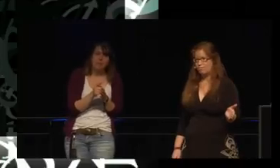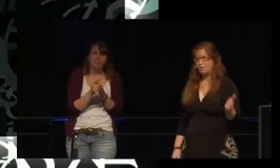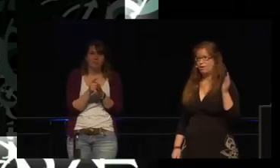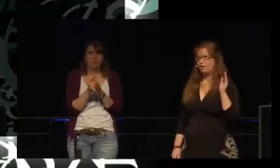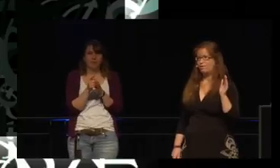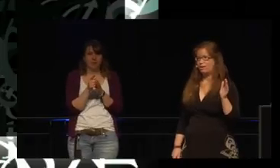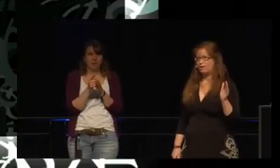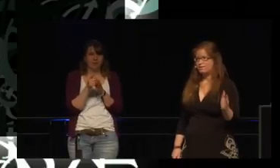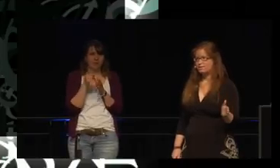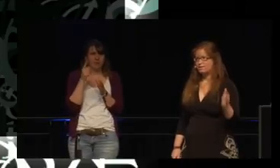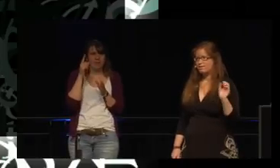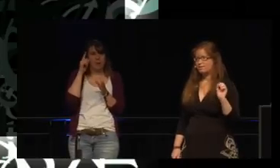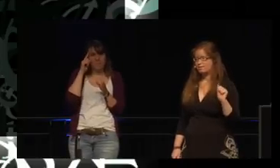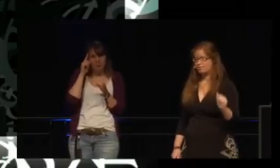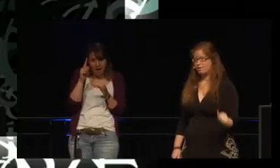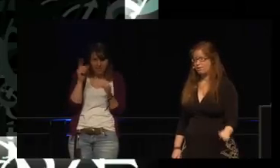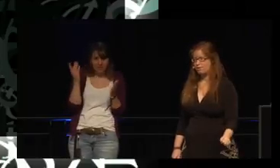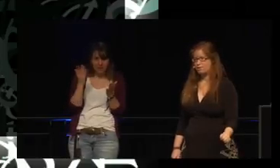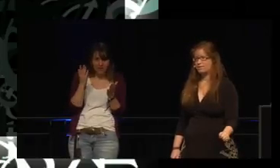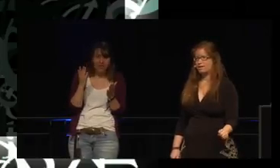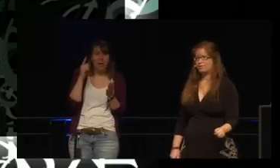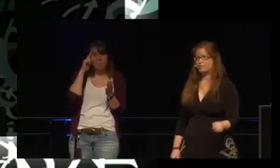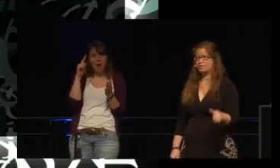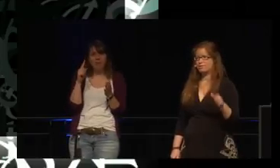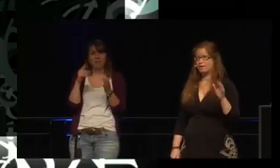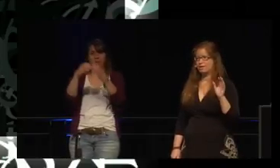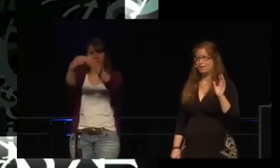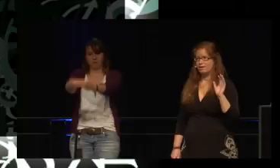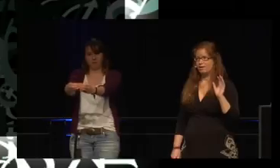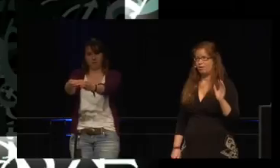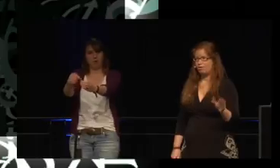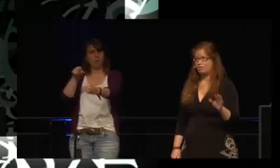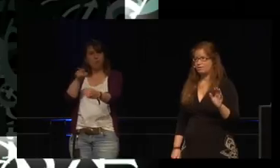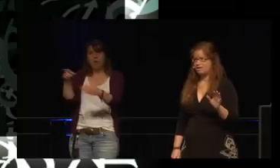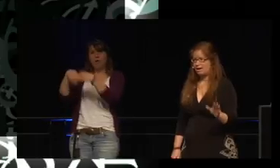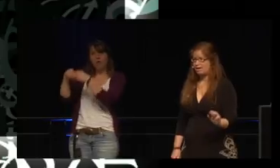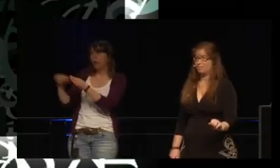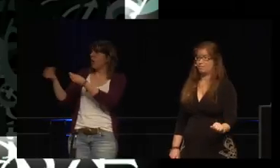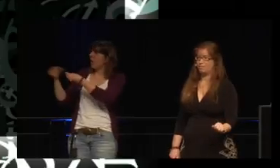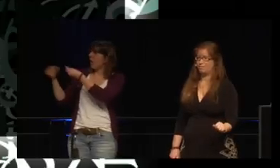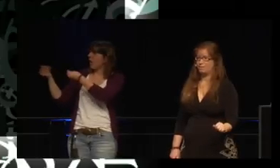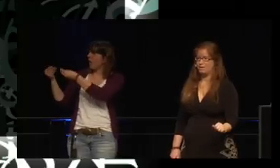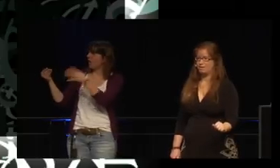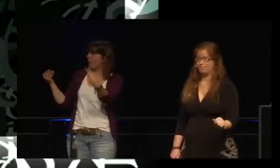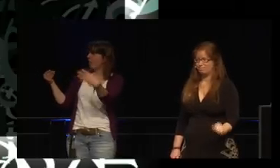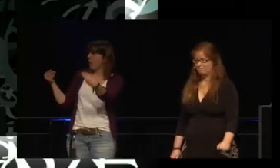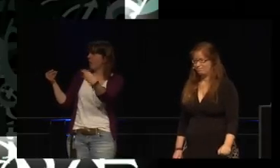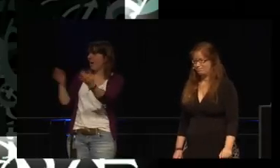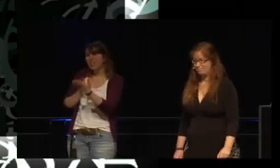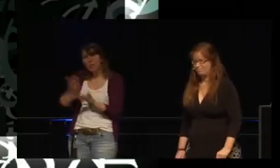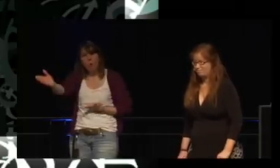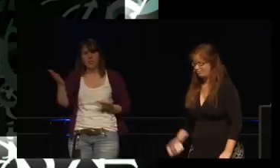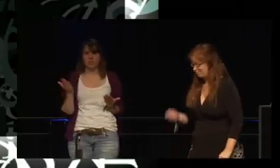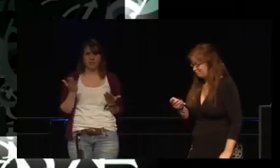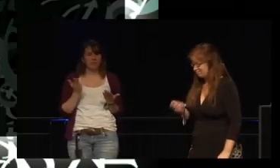digo hack, significa lo que salió de esas acciones es que están oyendo tus conversaciones todo